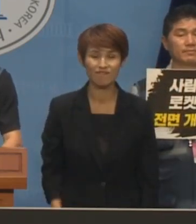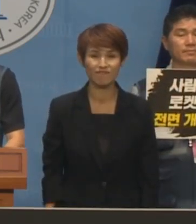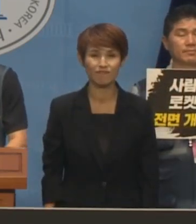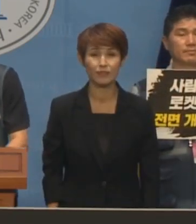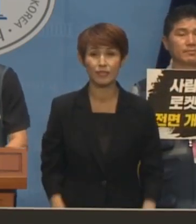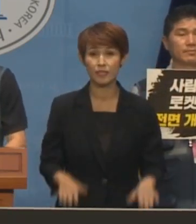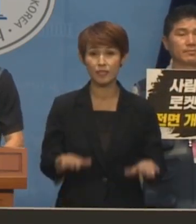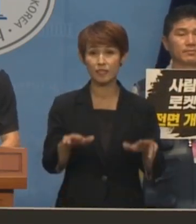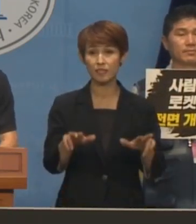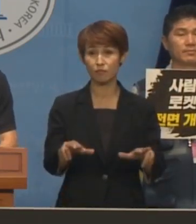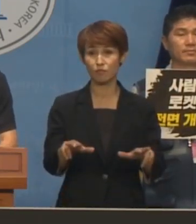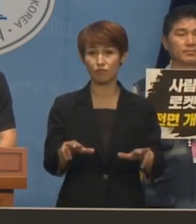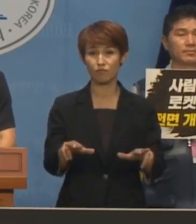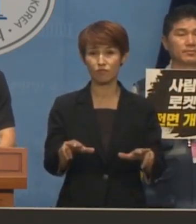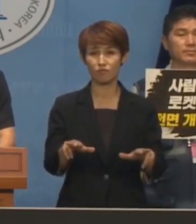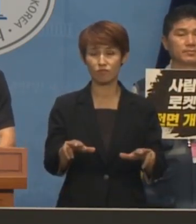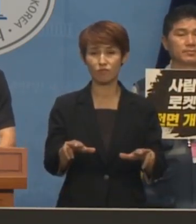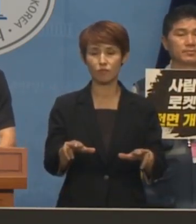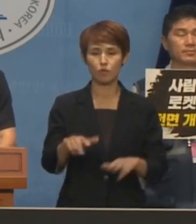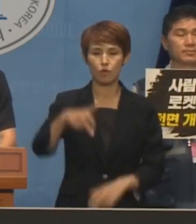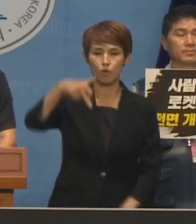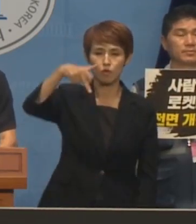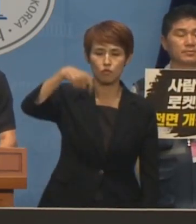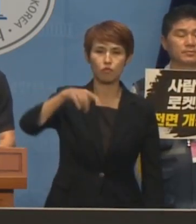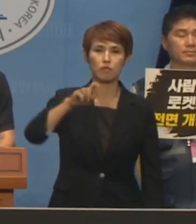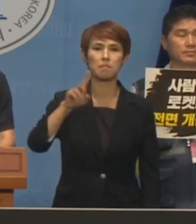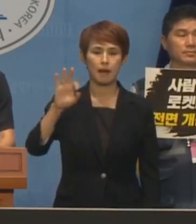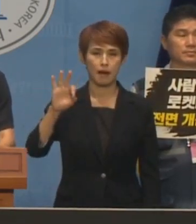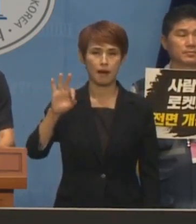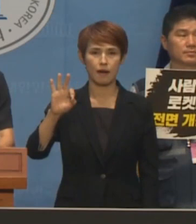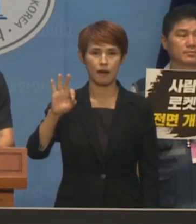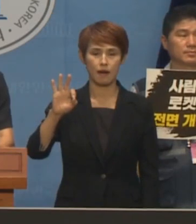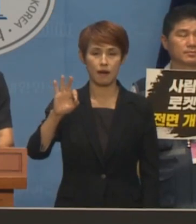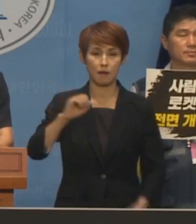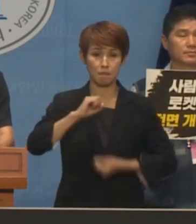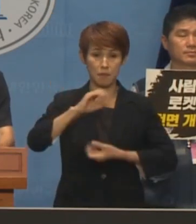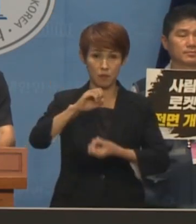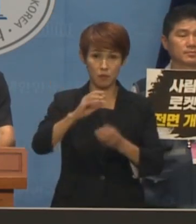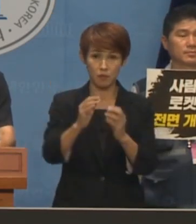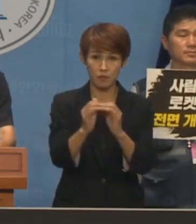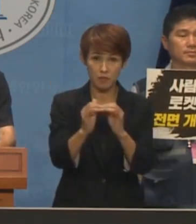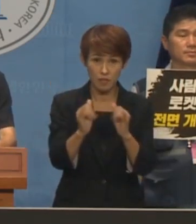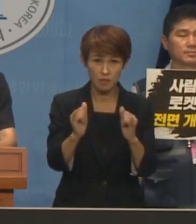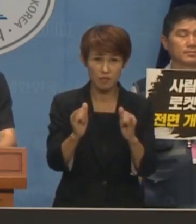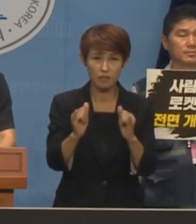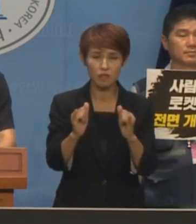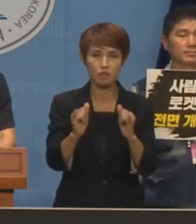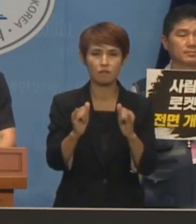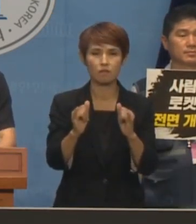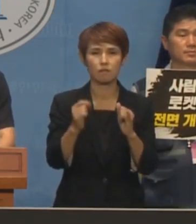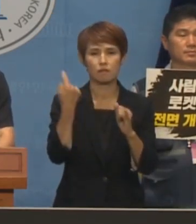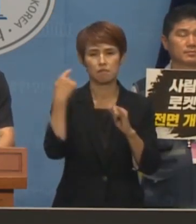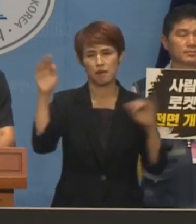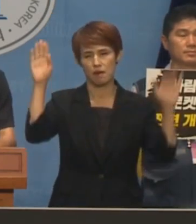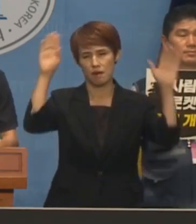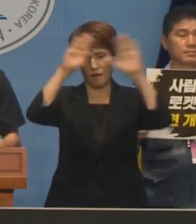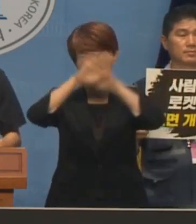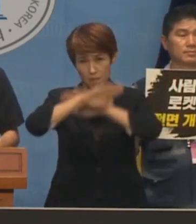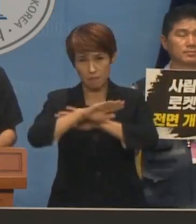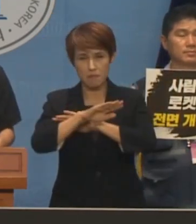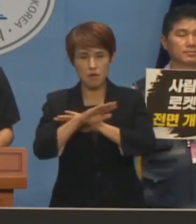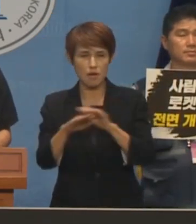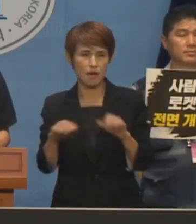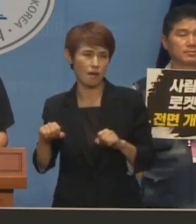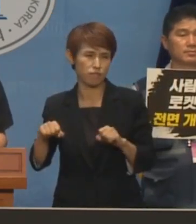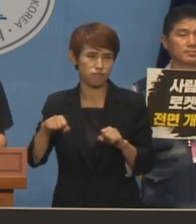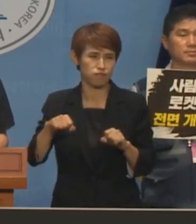시간에도 어 특히 쿠팡 로켓 배송 노동자들은 심야에 어 밤거리를 다니면서 새벽